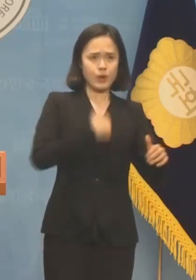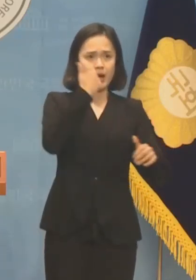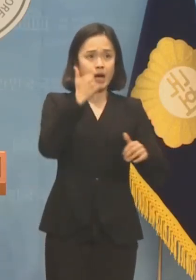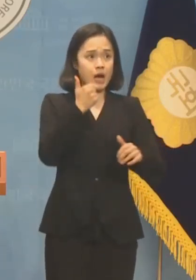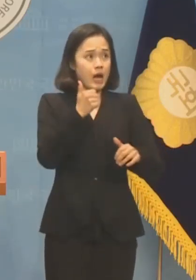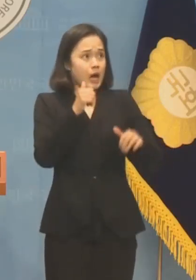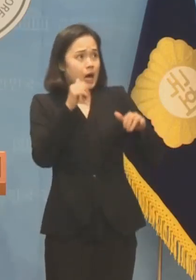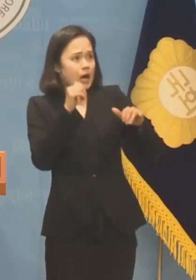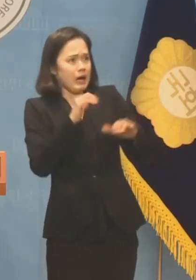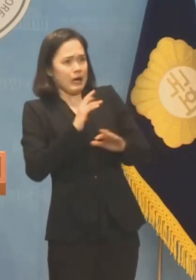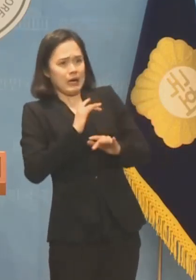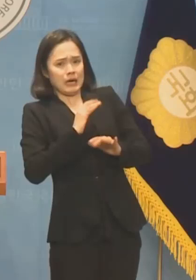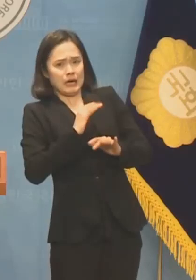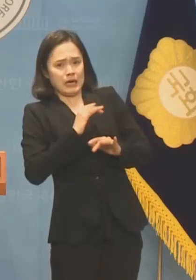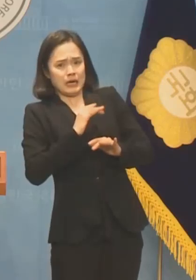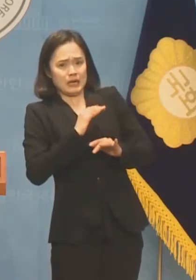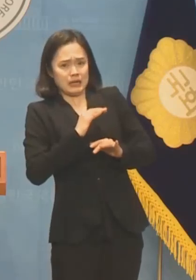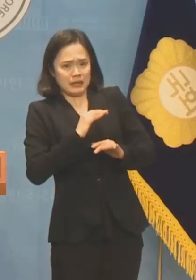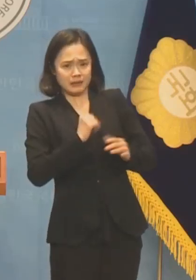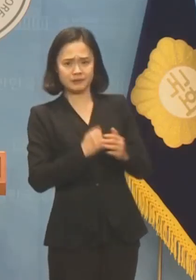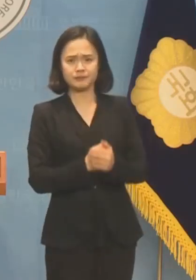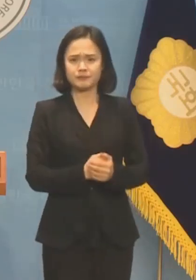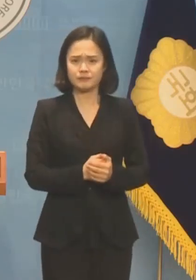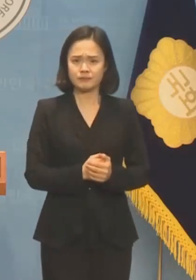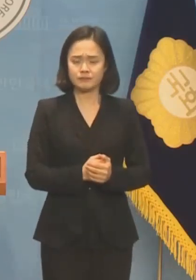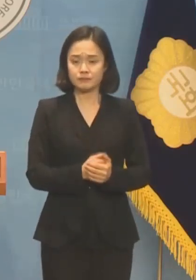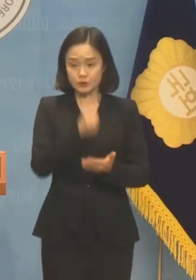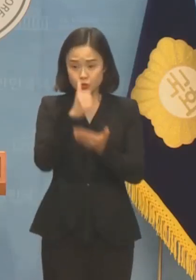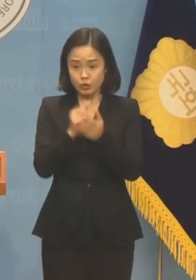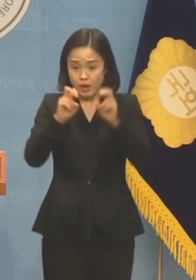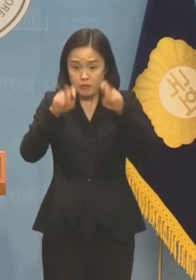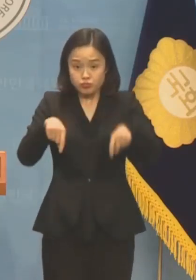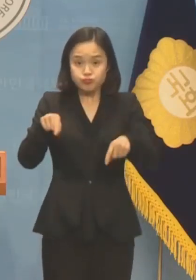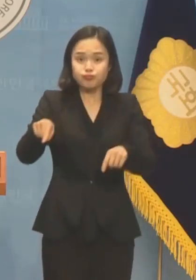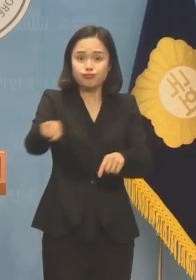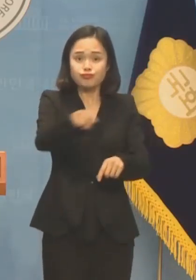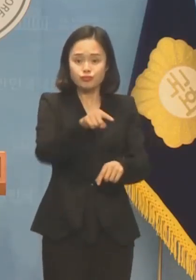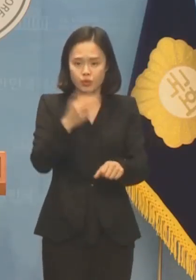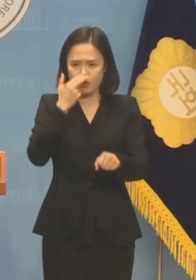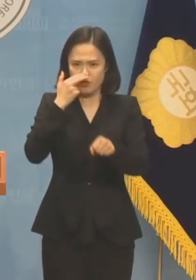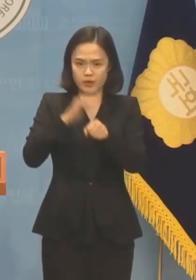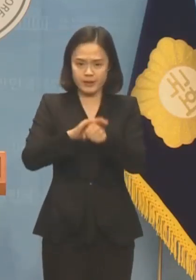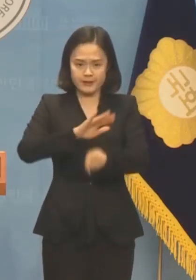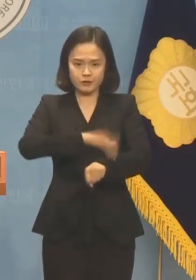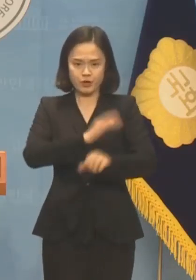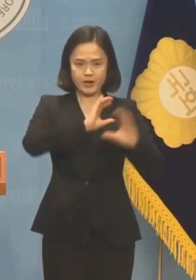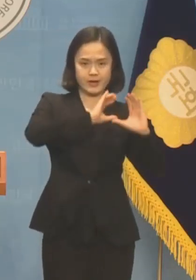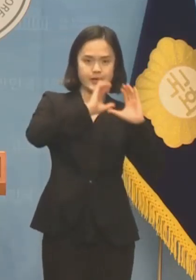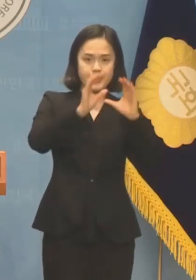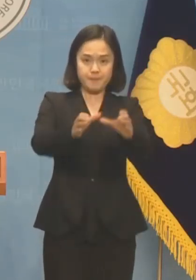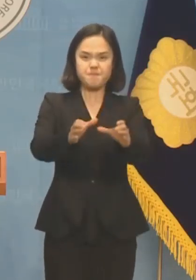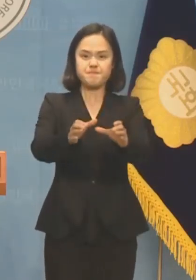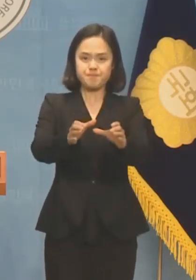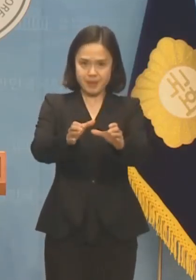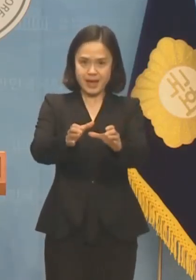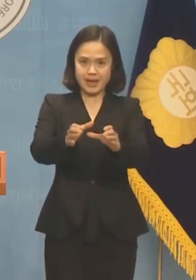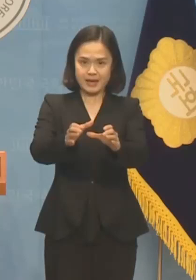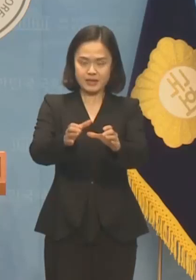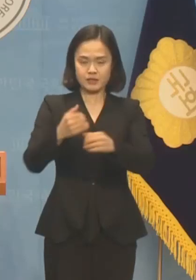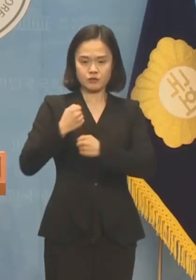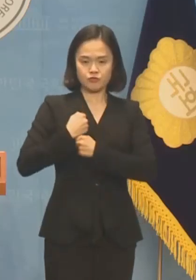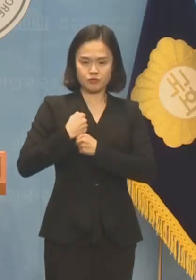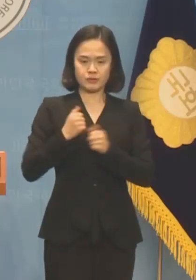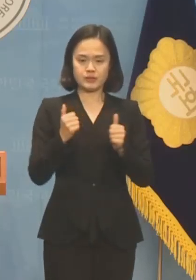무죄가 뻔한데도 억울한 누명을 씌워서 억지로 기소하여 군의 사법 절차를